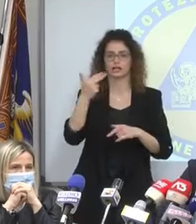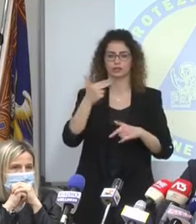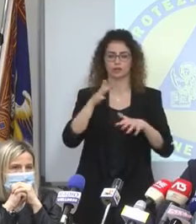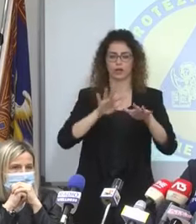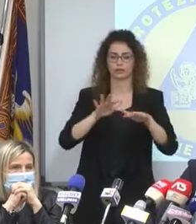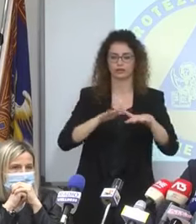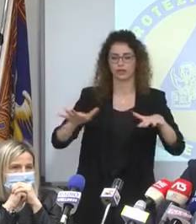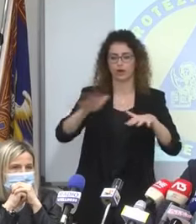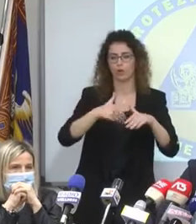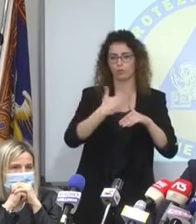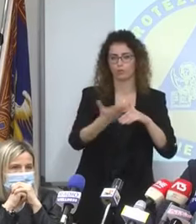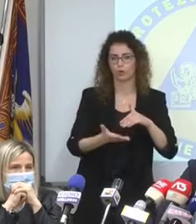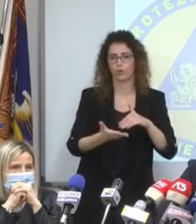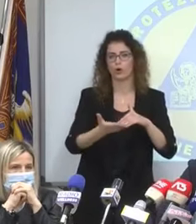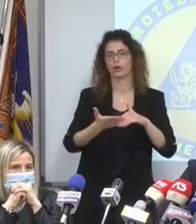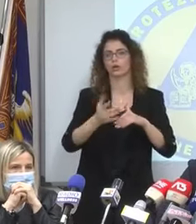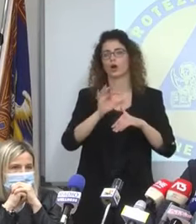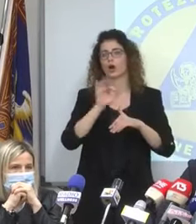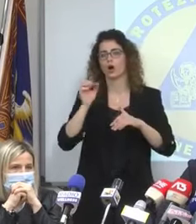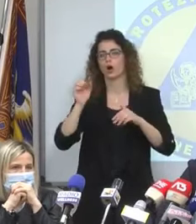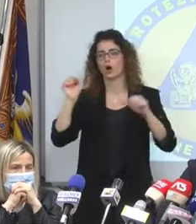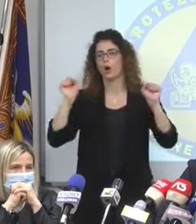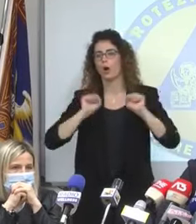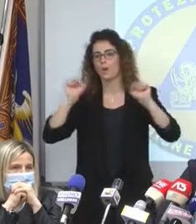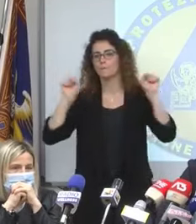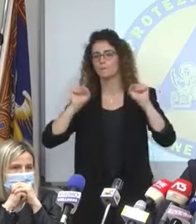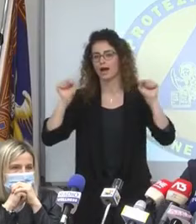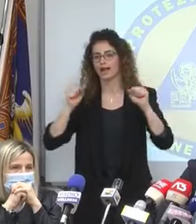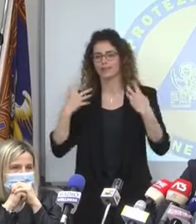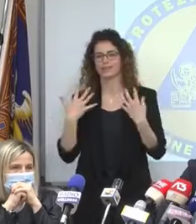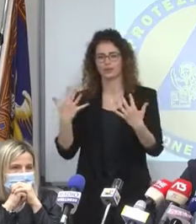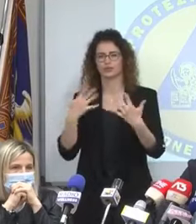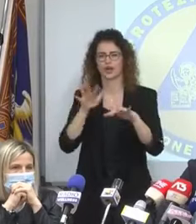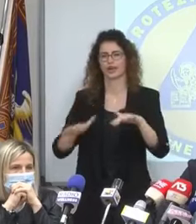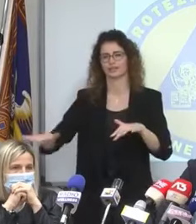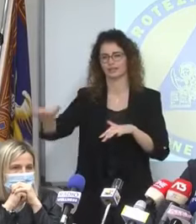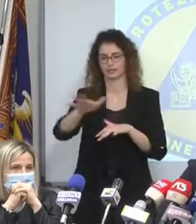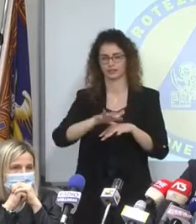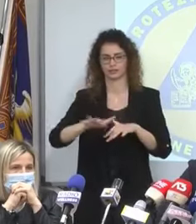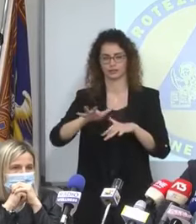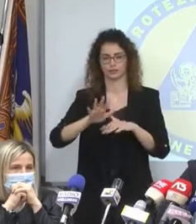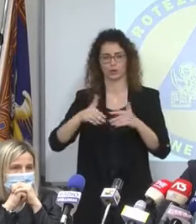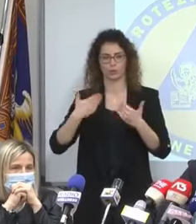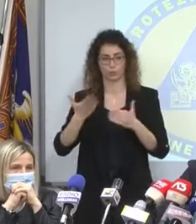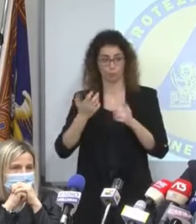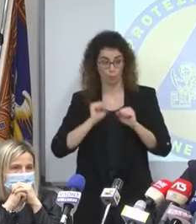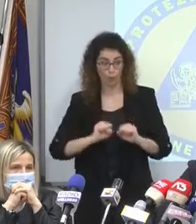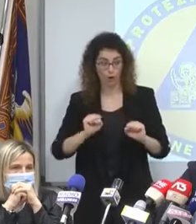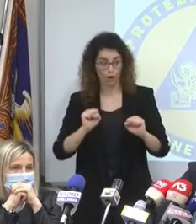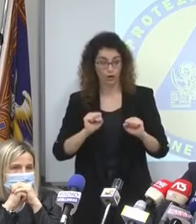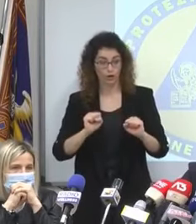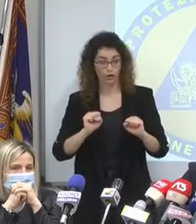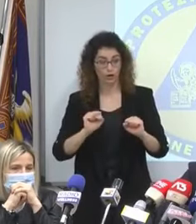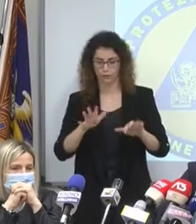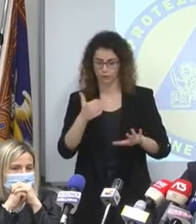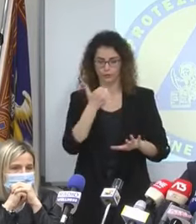dehors, piuttosto che le palestre con le attività nel giardino o comunque fuori. Essere un'indicazione, ne avete parlato? Scusa.